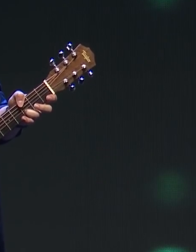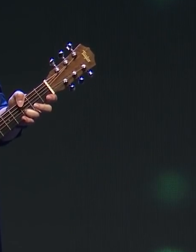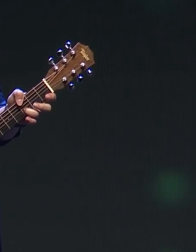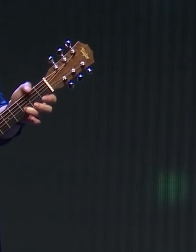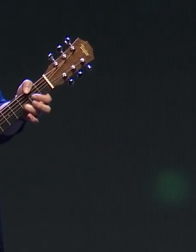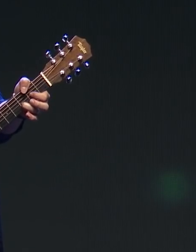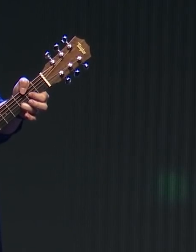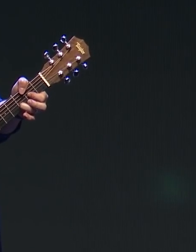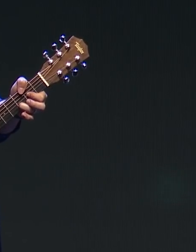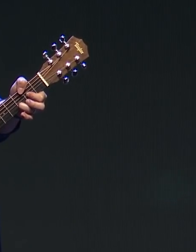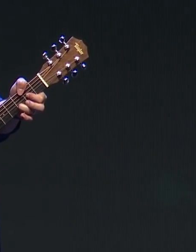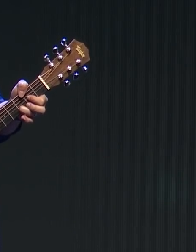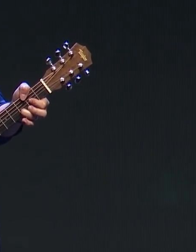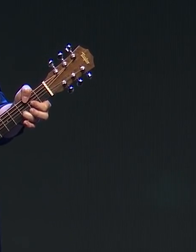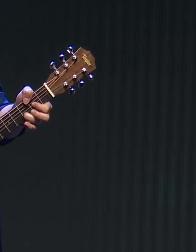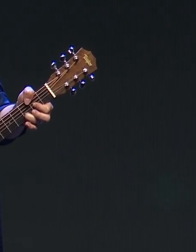untuk